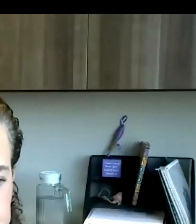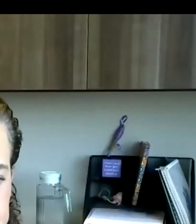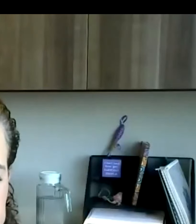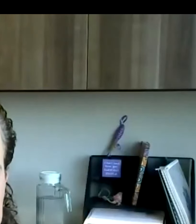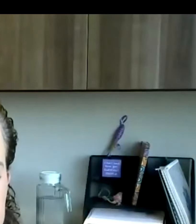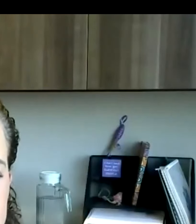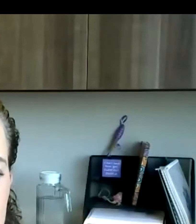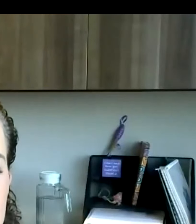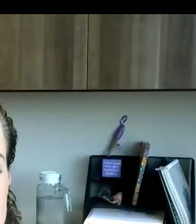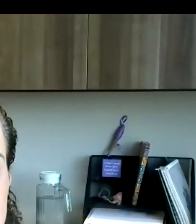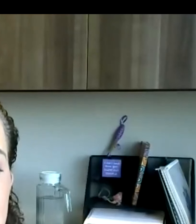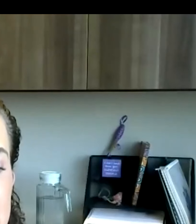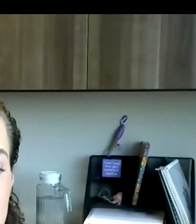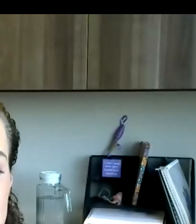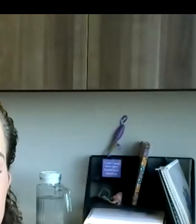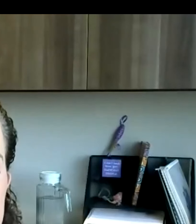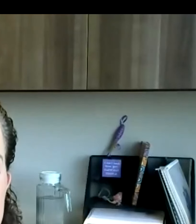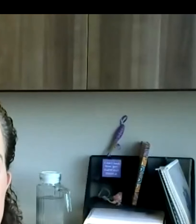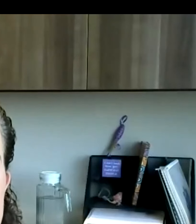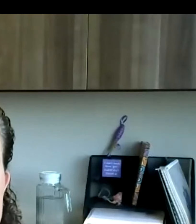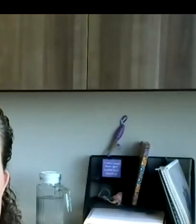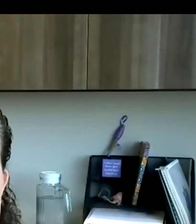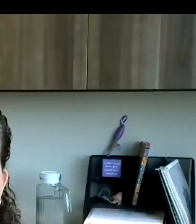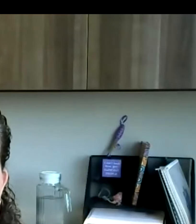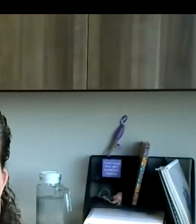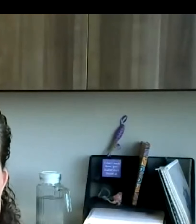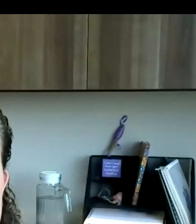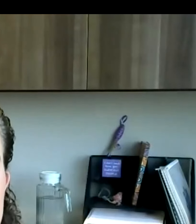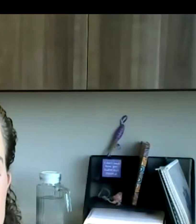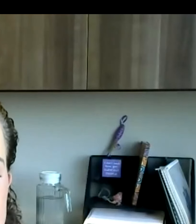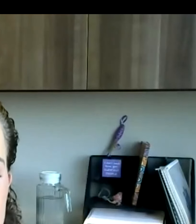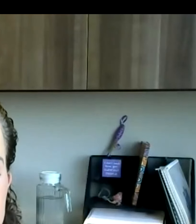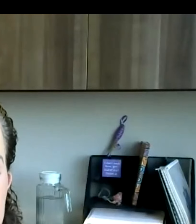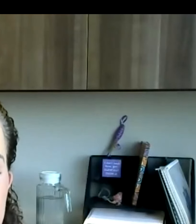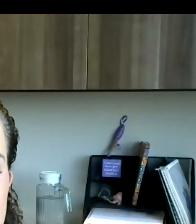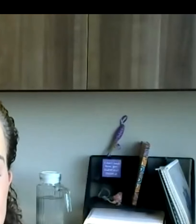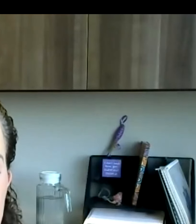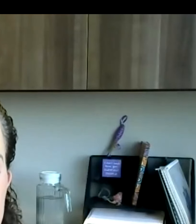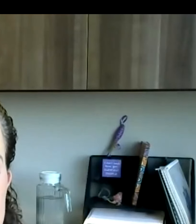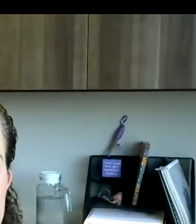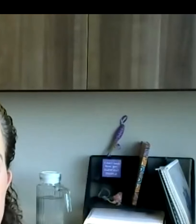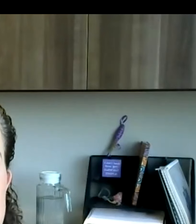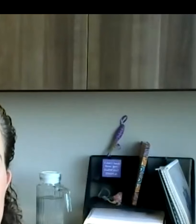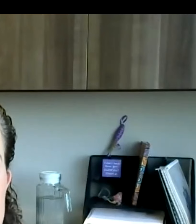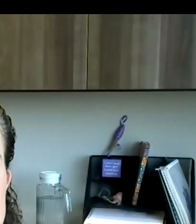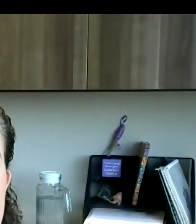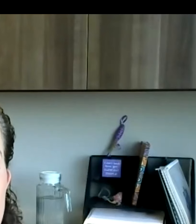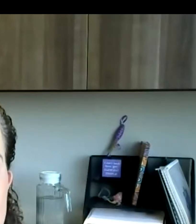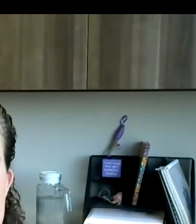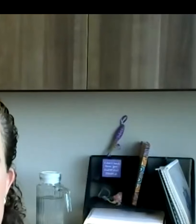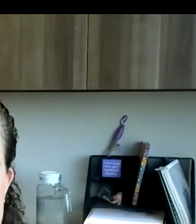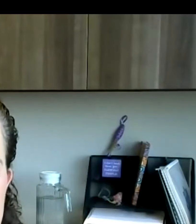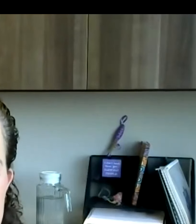privacidad. Entonces, y el consentimiento siempre que se deberá solicitar para tratar los datos